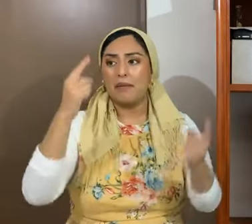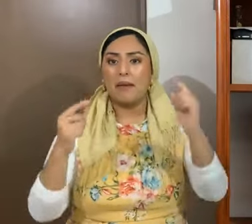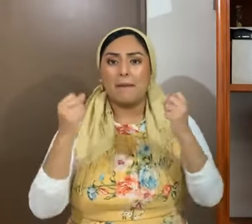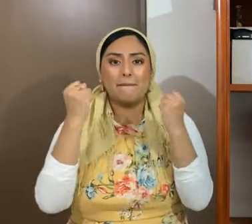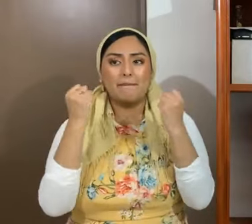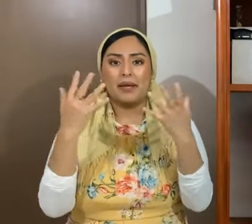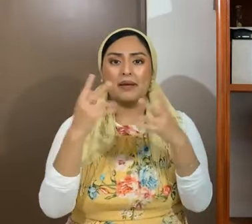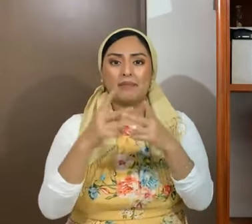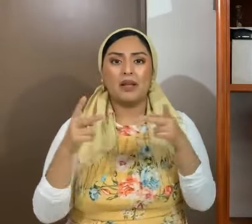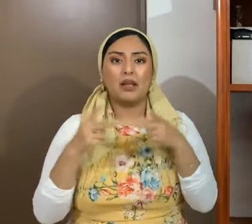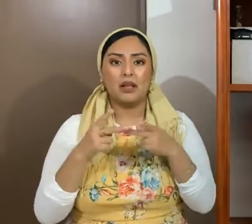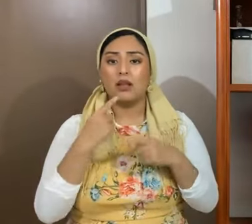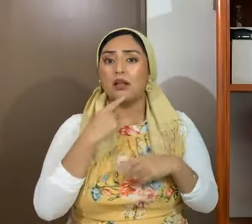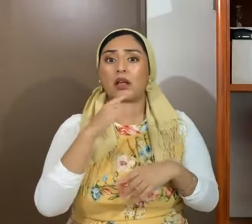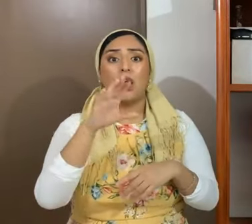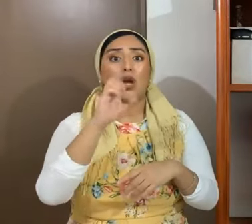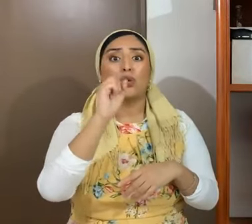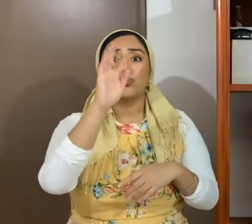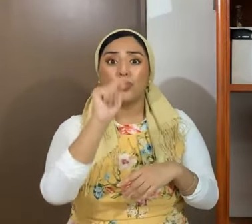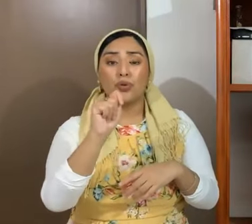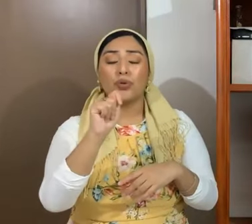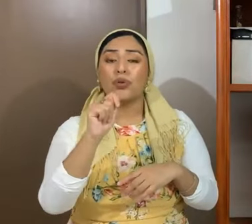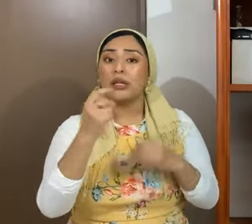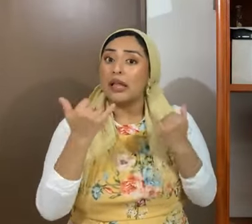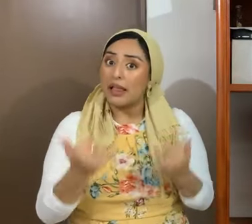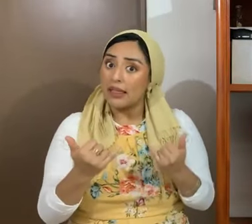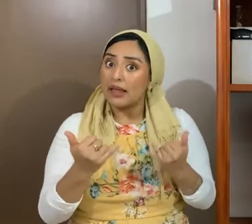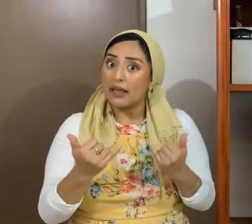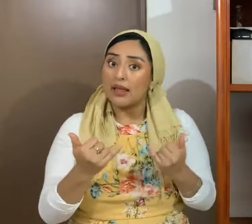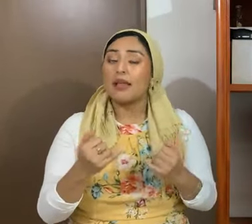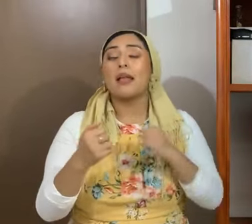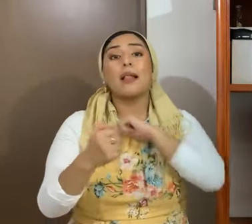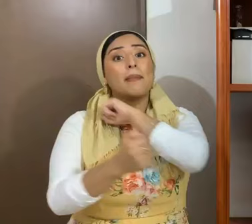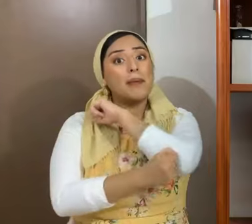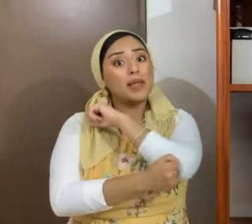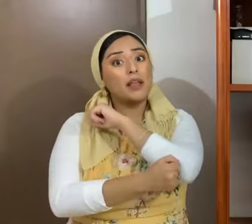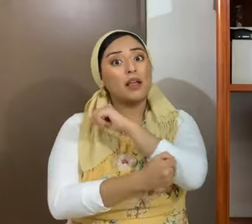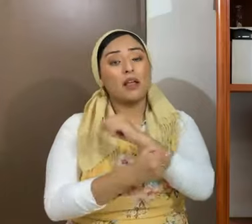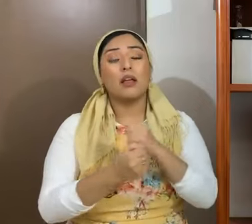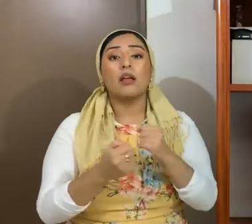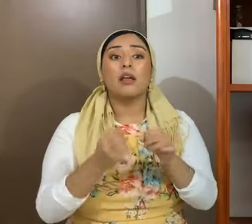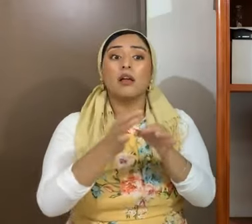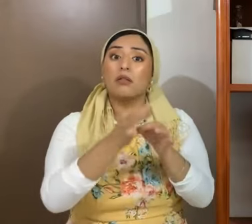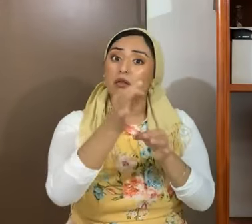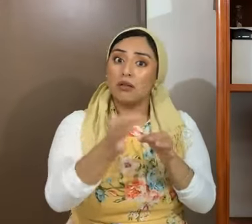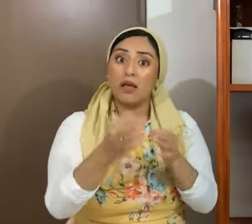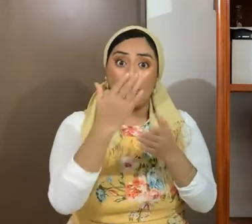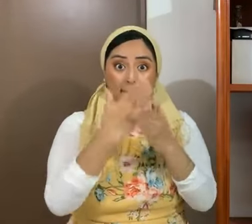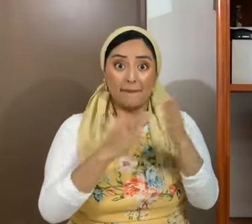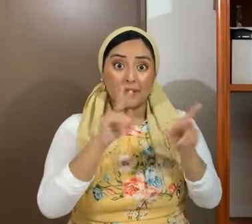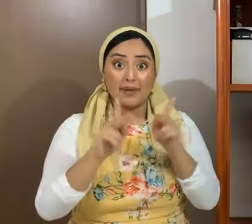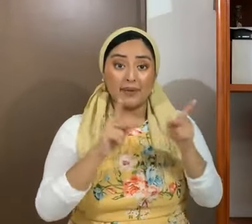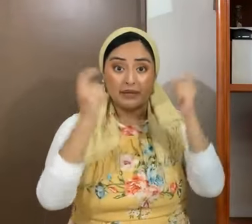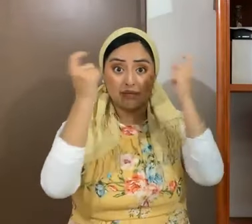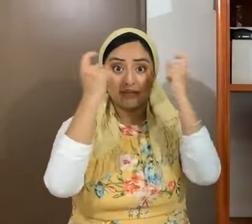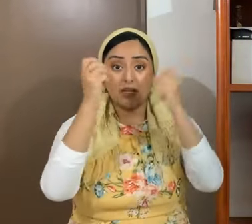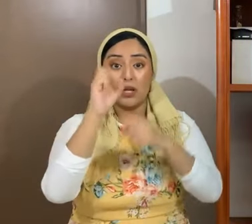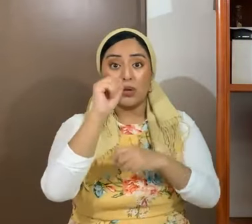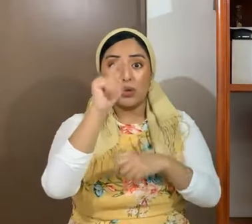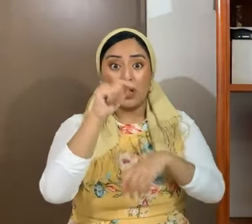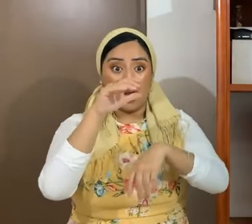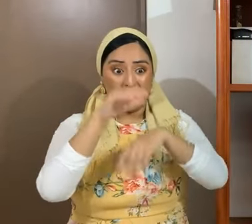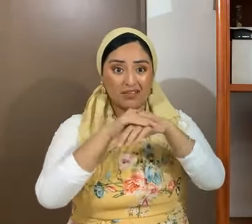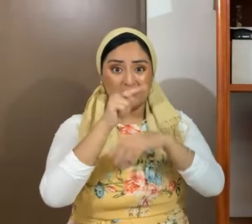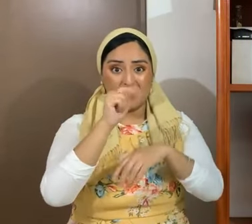lados. Que dicen, no, Sukkot se celebra acá, Pesach se celebra allá, hay quienes están celebrando Sukkot en noviembre,